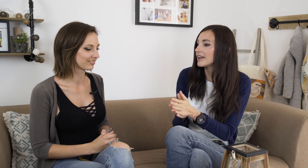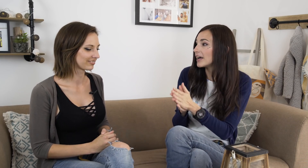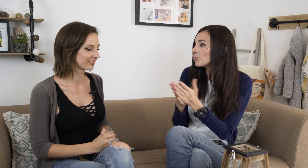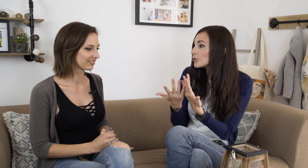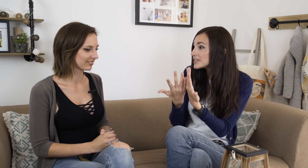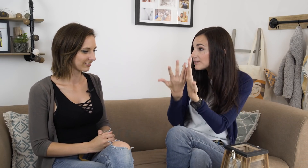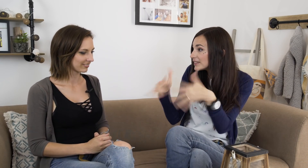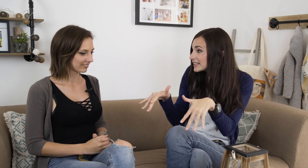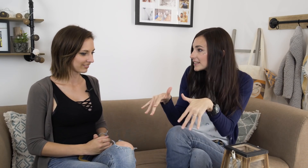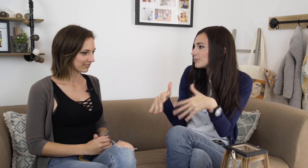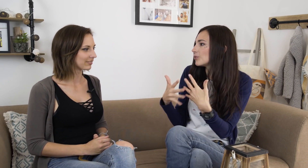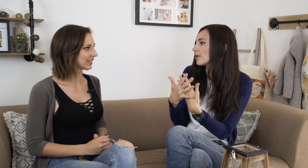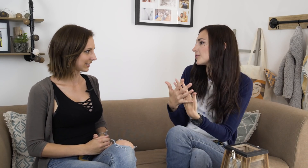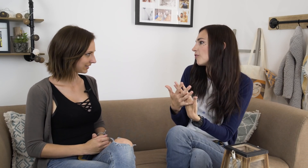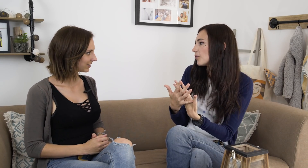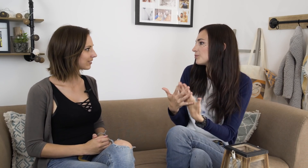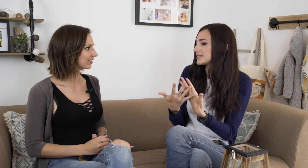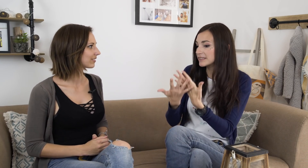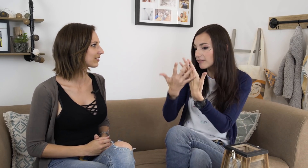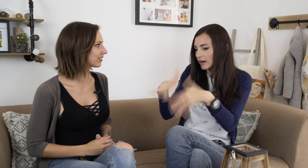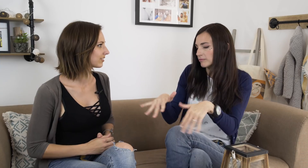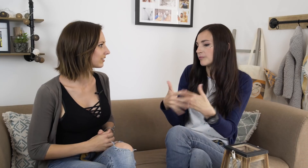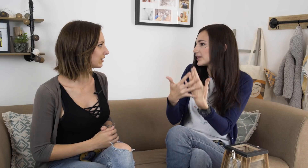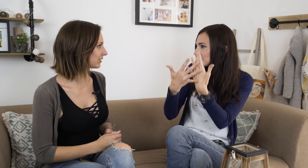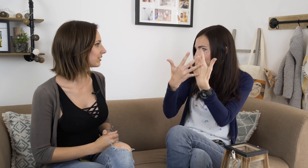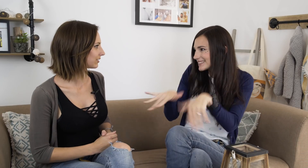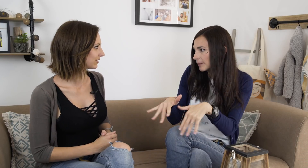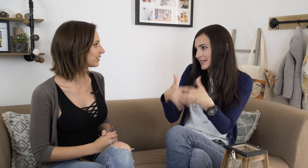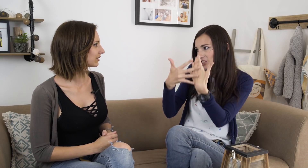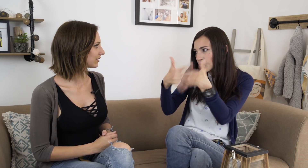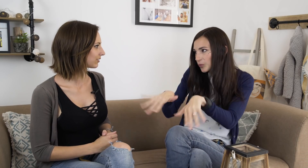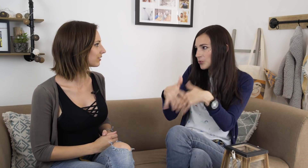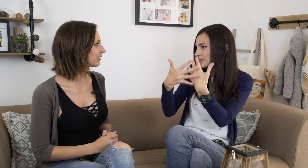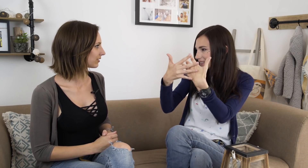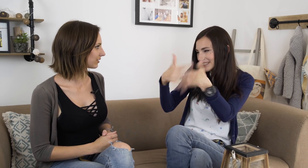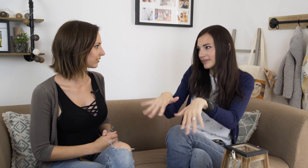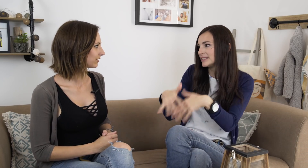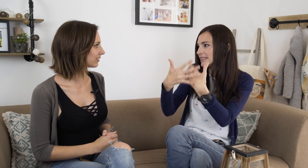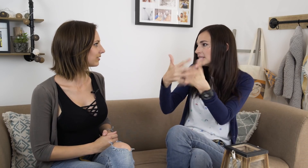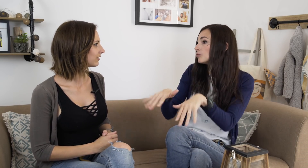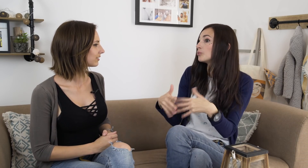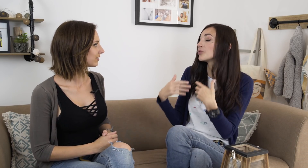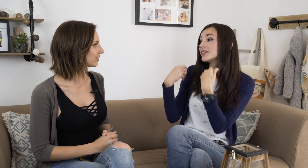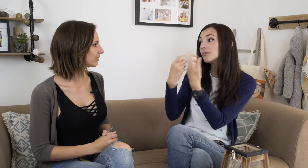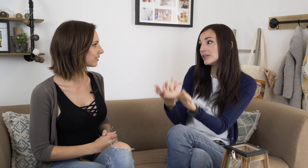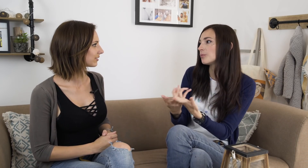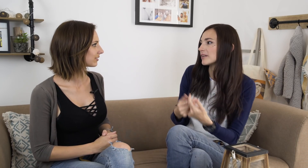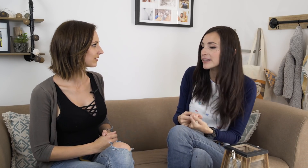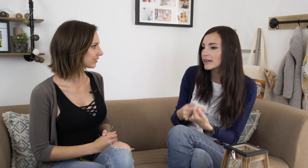y a le mot aussi fini pour que l'enfant puisse dire voilà, mon action elle est terminée, j'en veux plus, c'est fini. Ou pour aussi lui le prévenir que